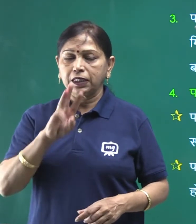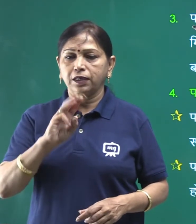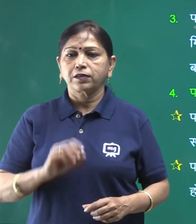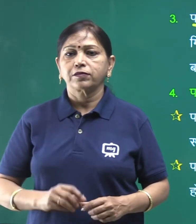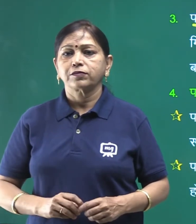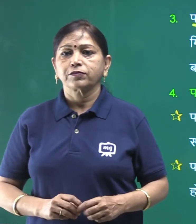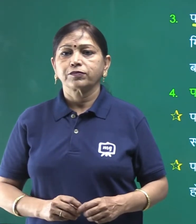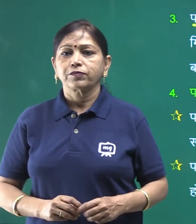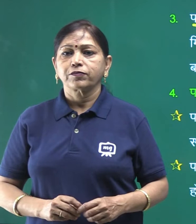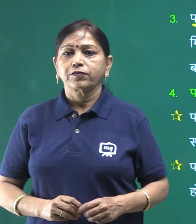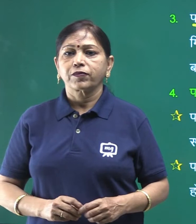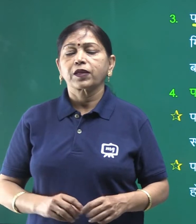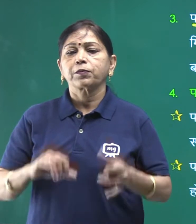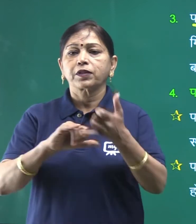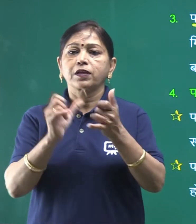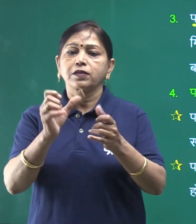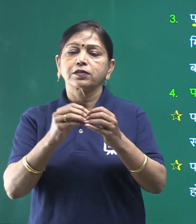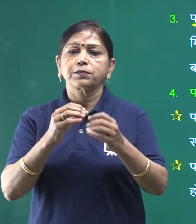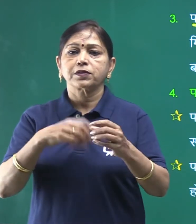3, पदार्थ